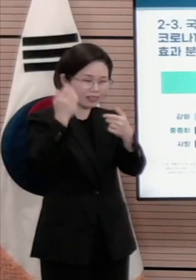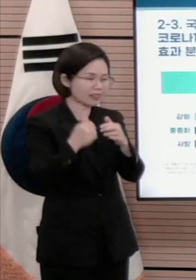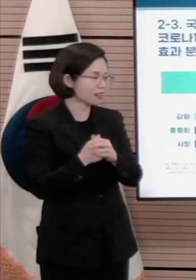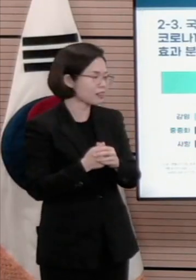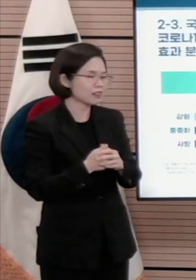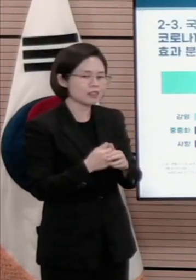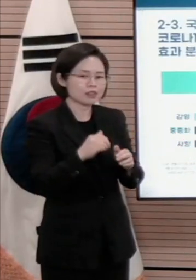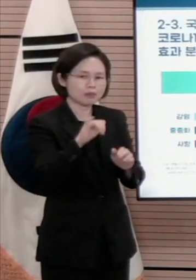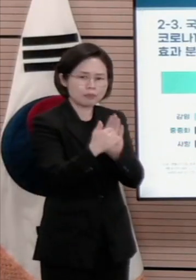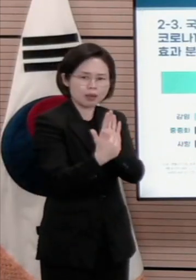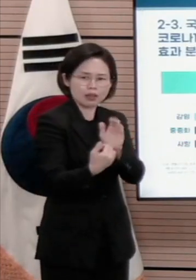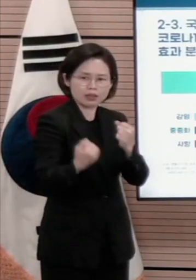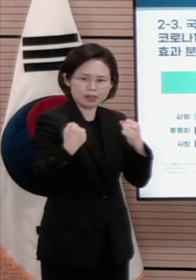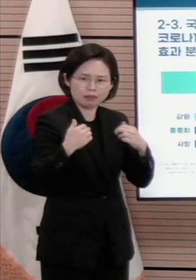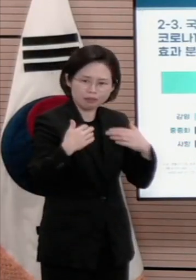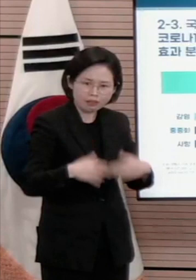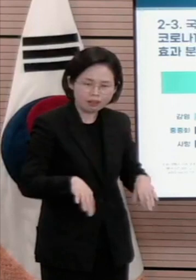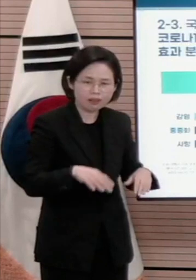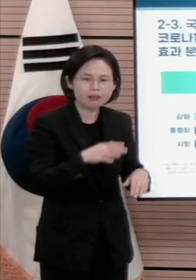면역 저하자